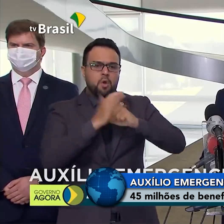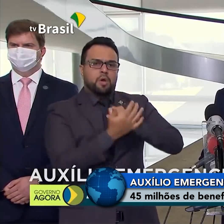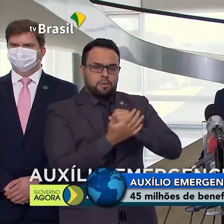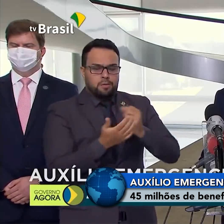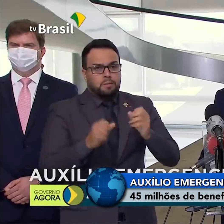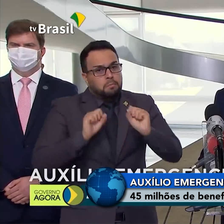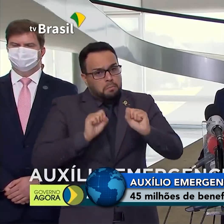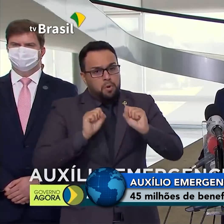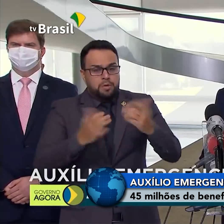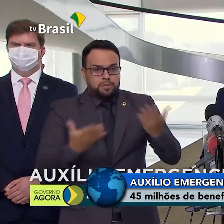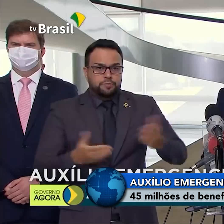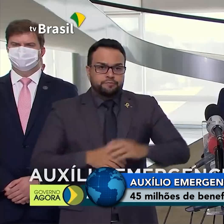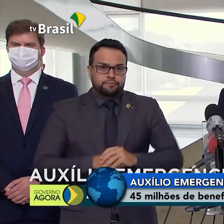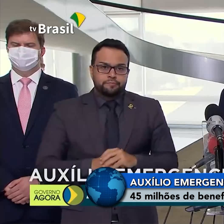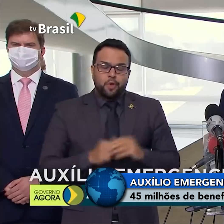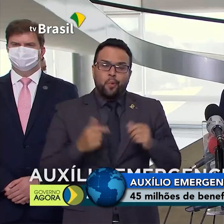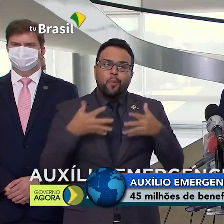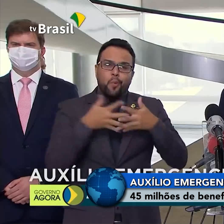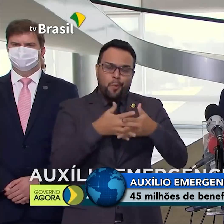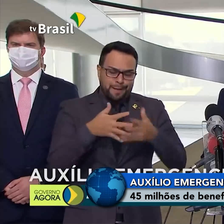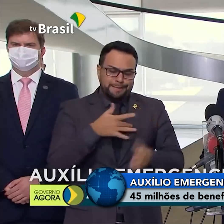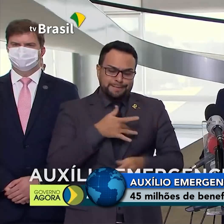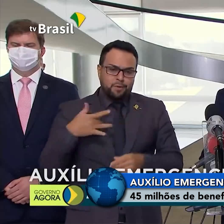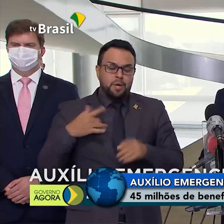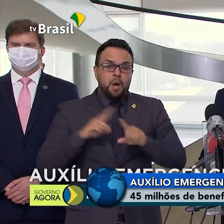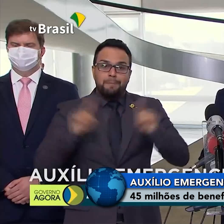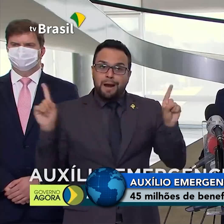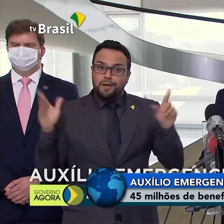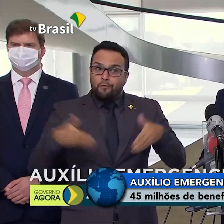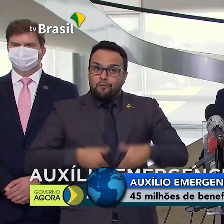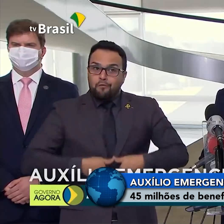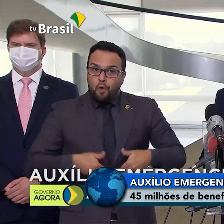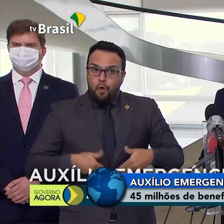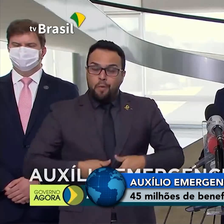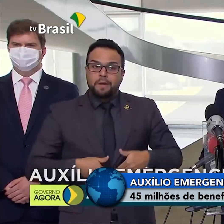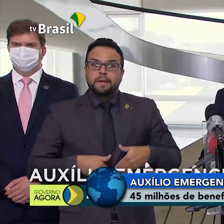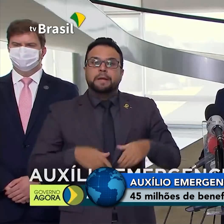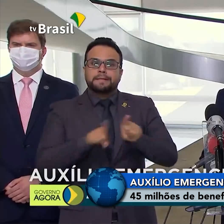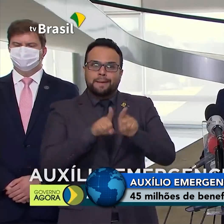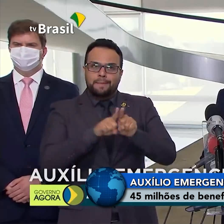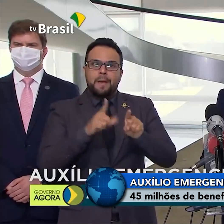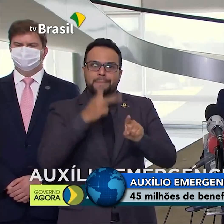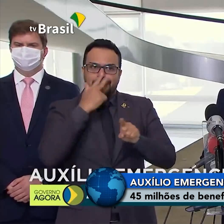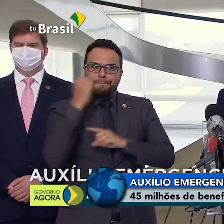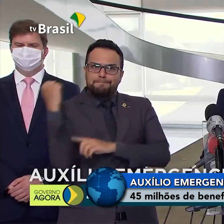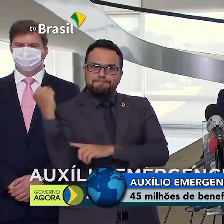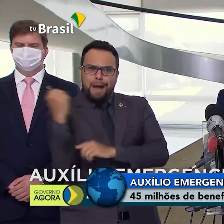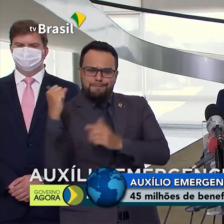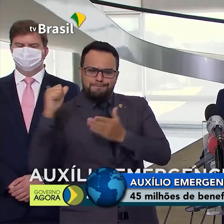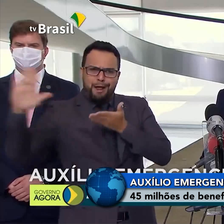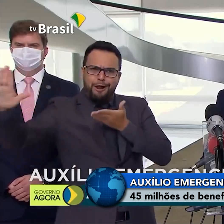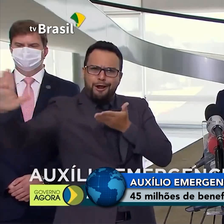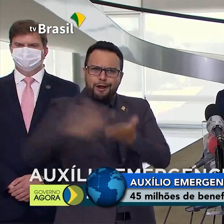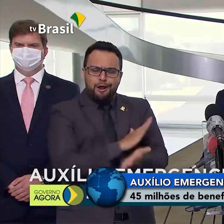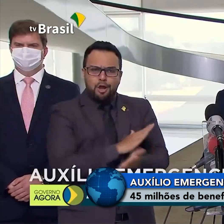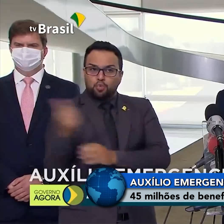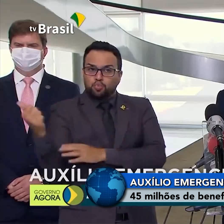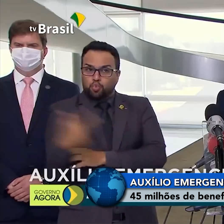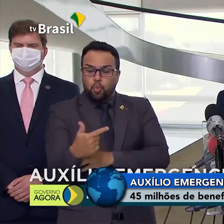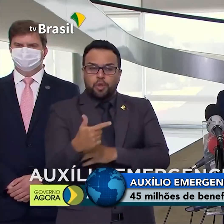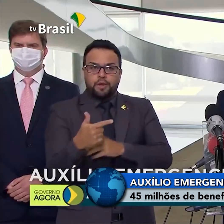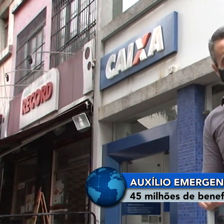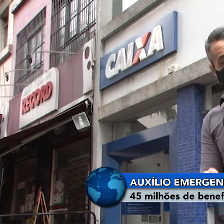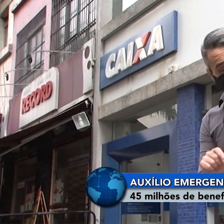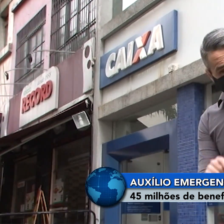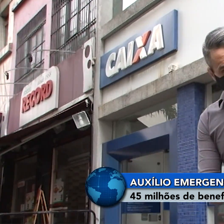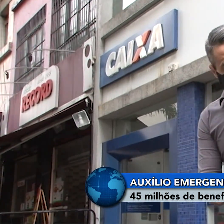situação de saúde complicada. Mas a fome mata muito mais do que o próprio